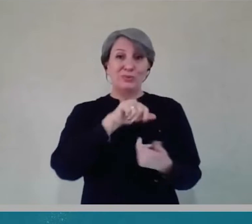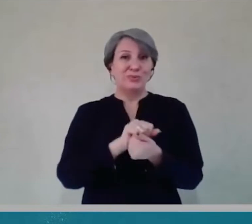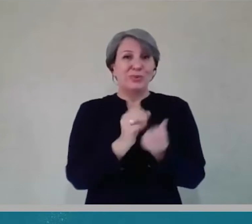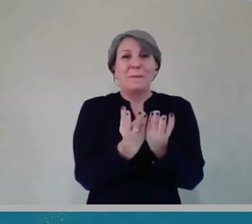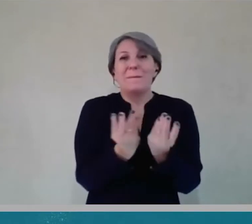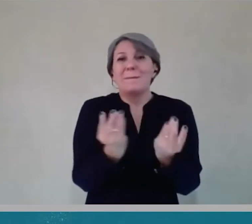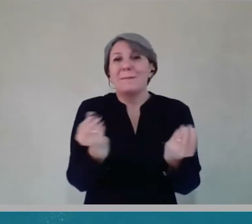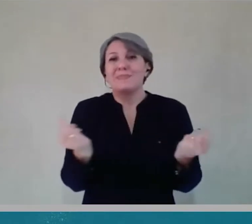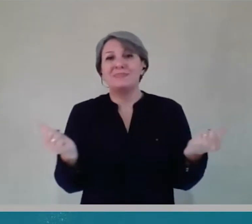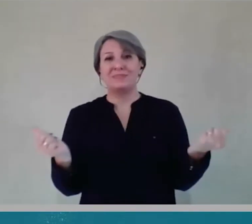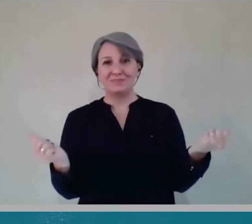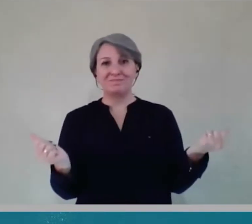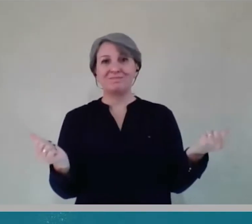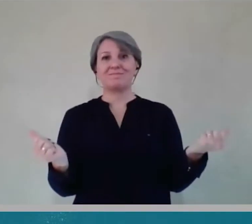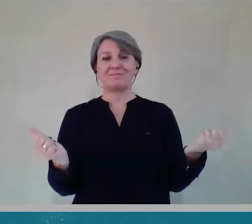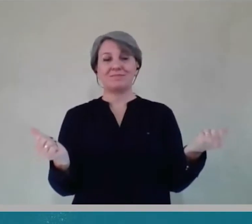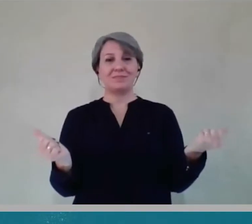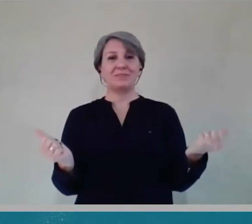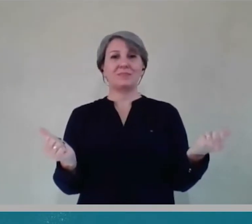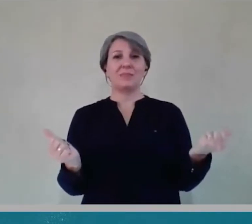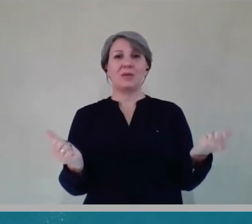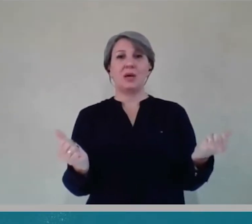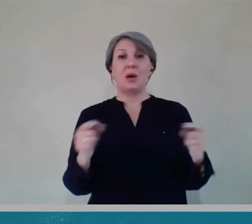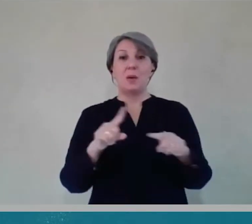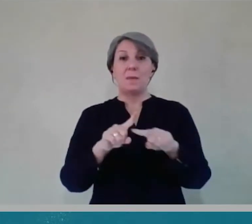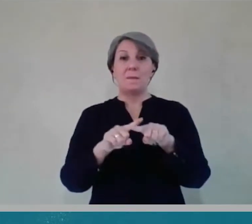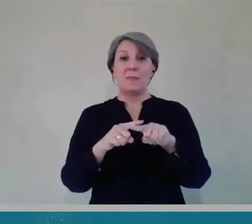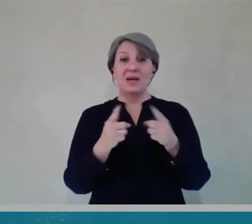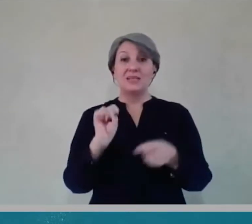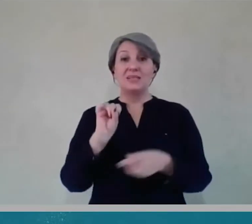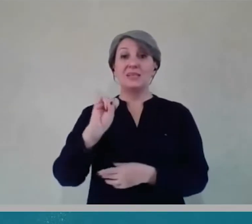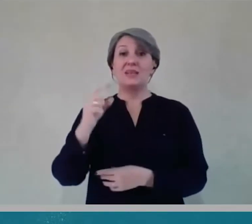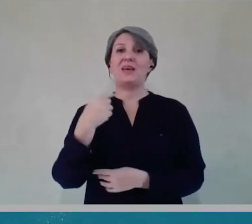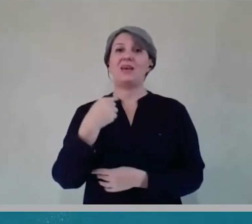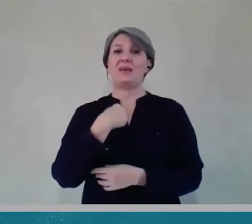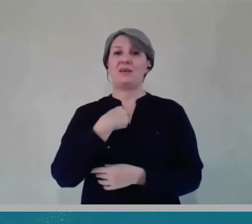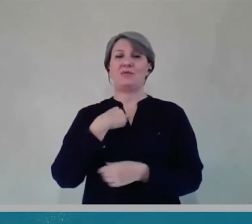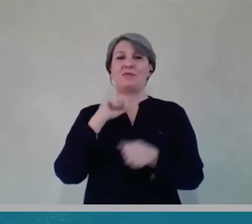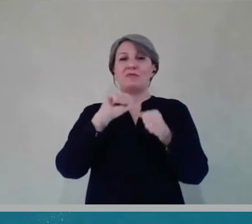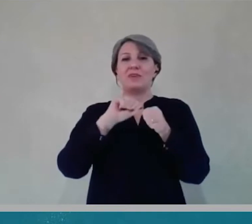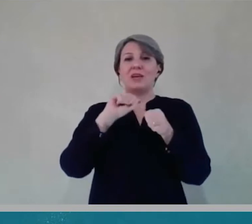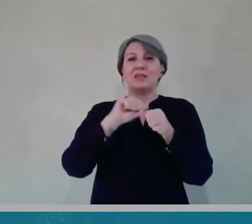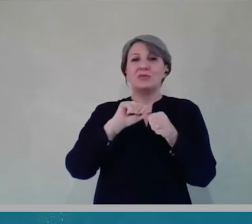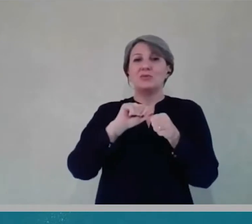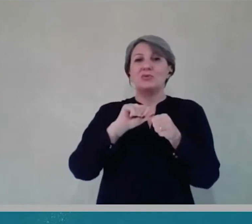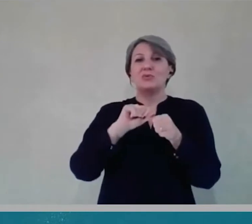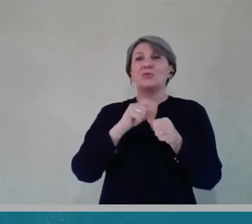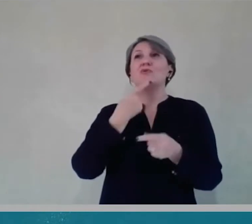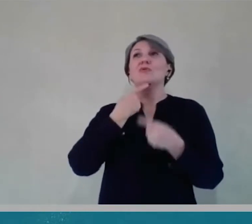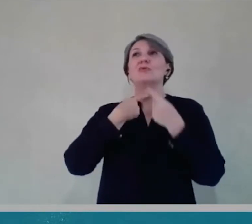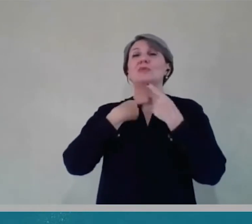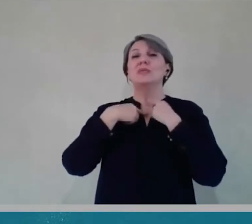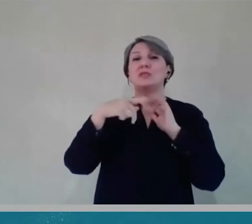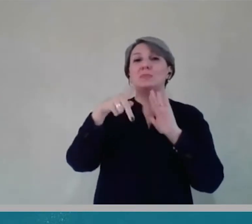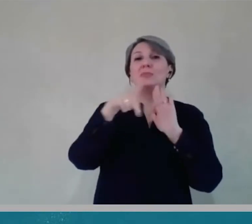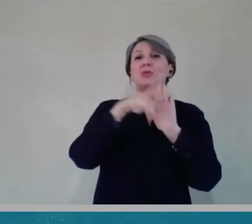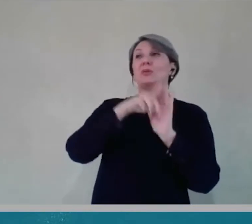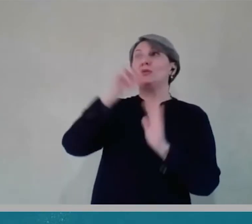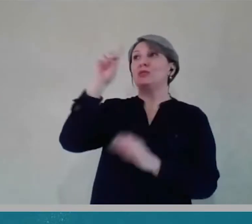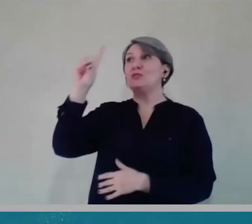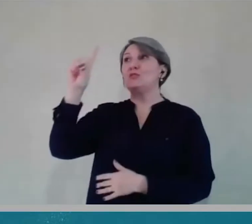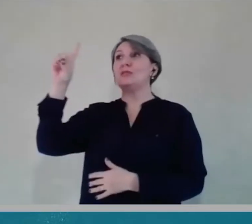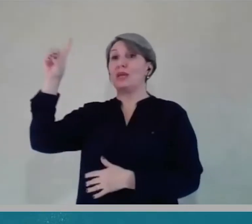Deus, permanece eternamente. Ó Senhor Jesus. Bom, eu